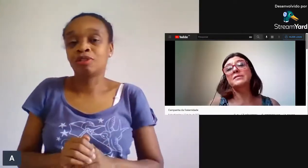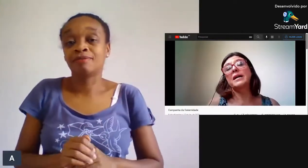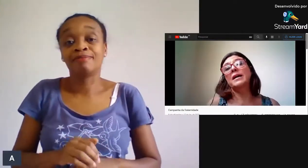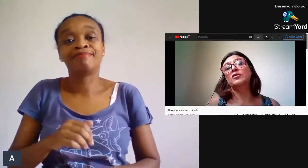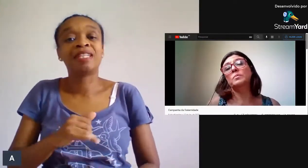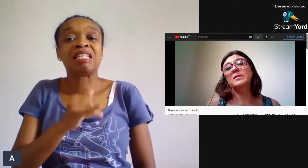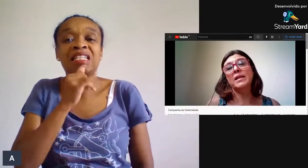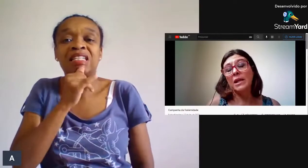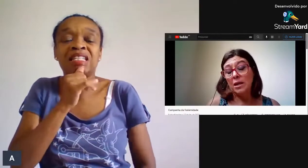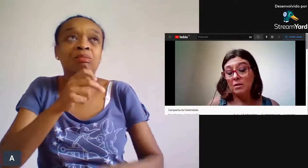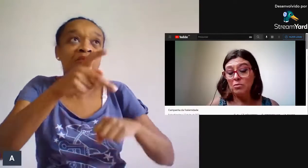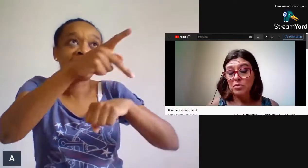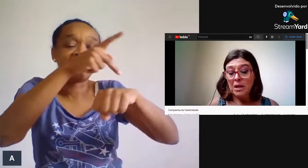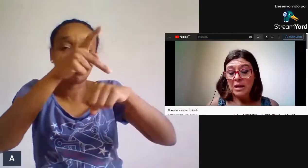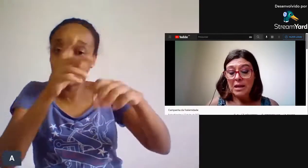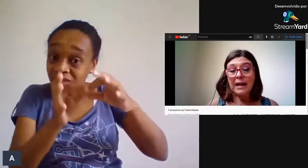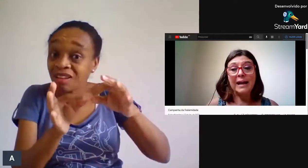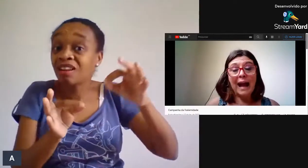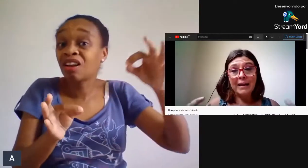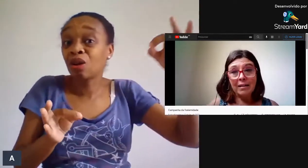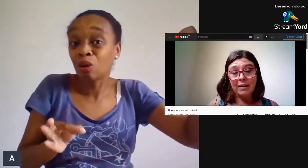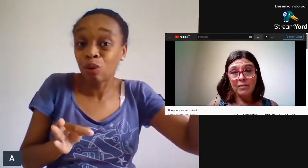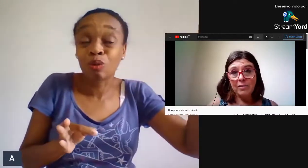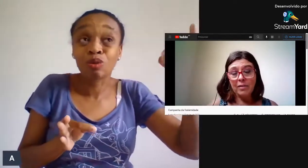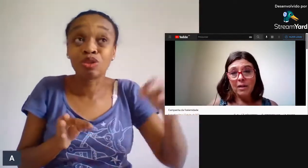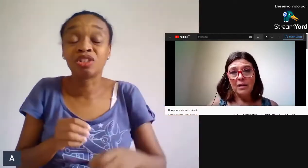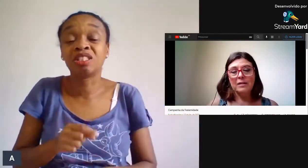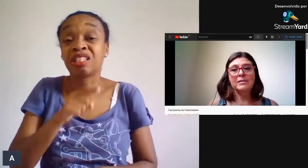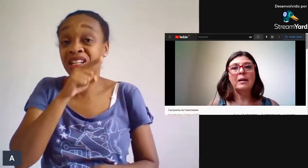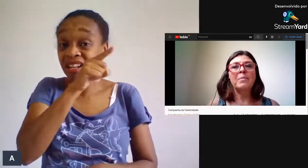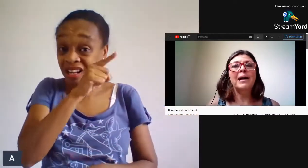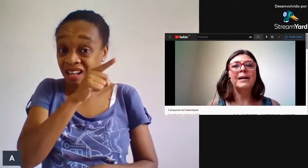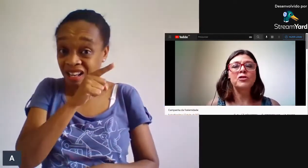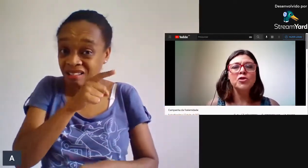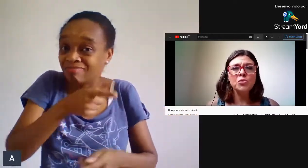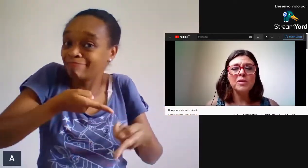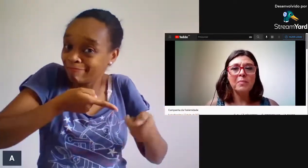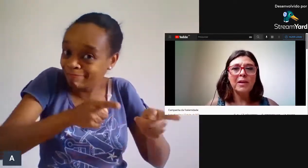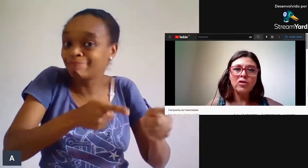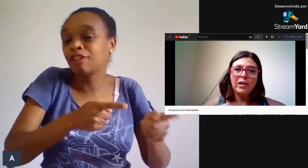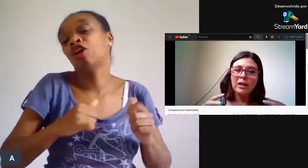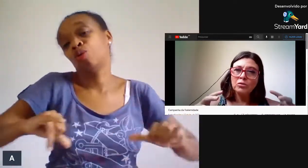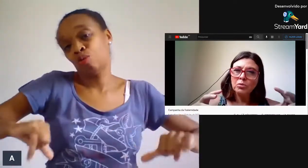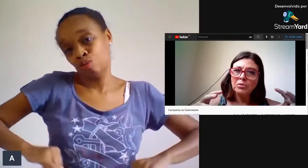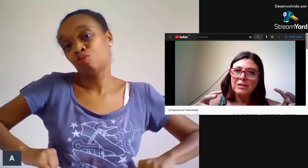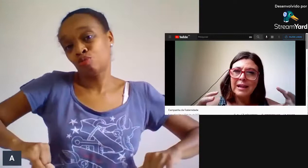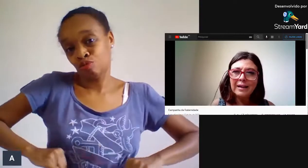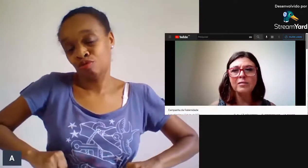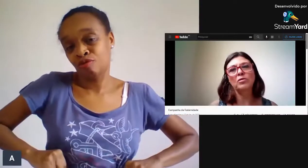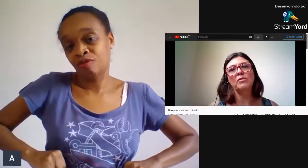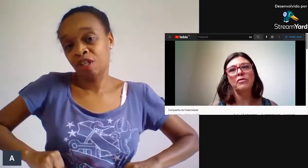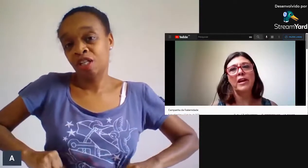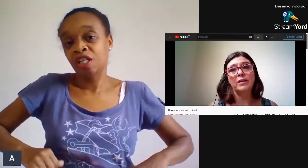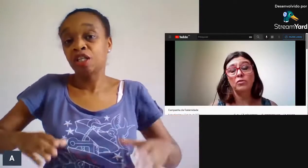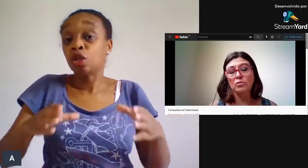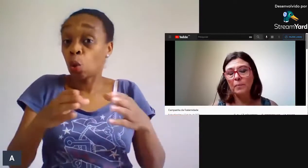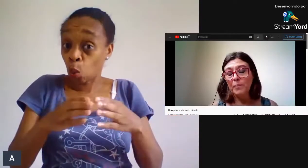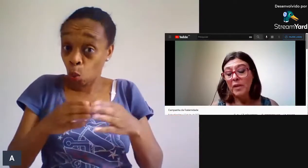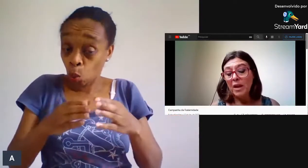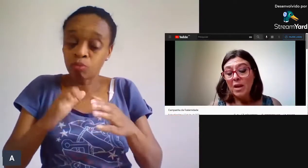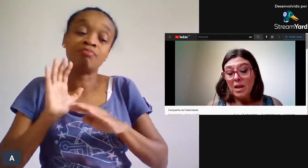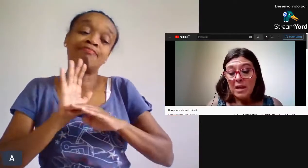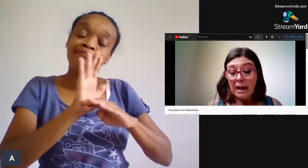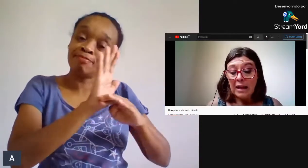aí martirizados, perseguidos, e a Caritas trabalha justamente dentro desse